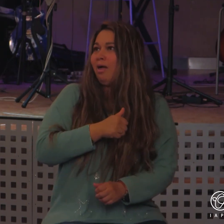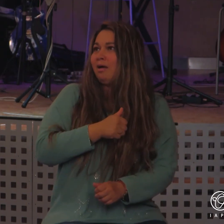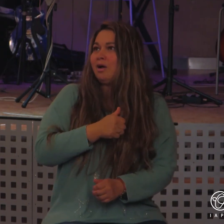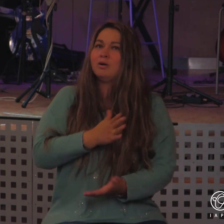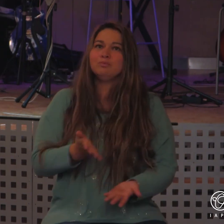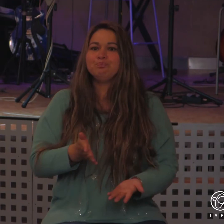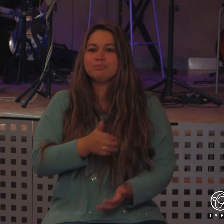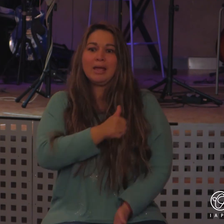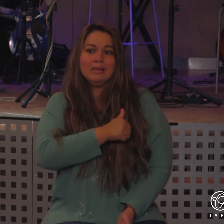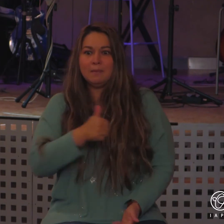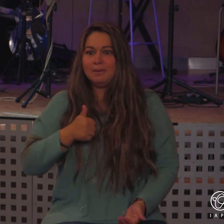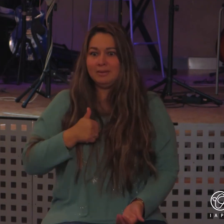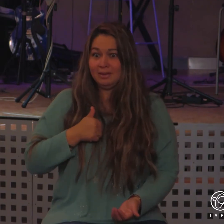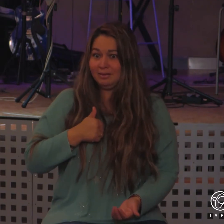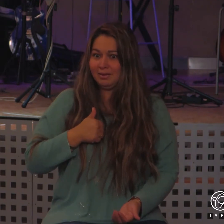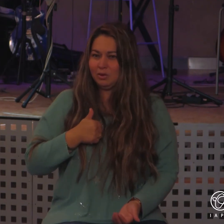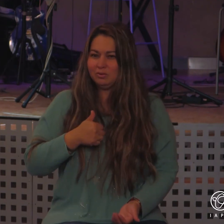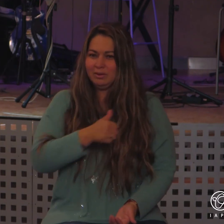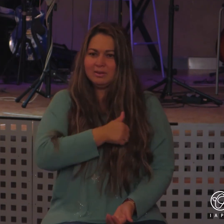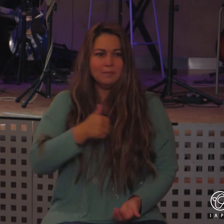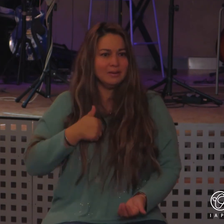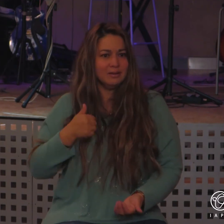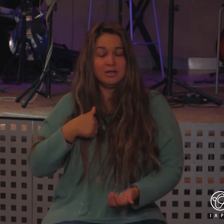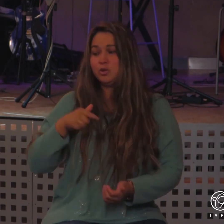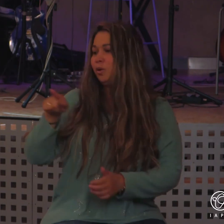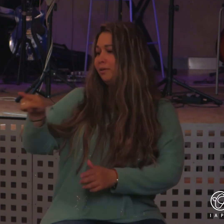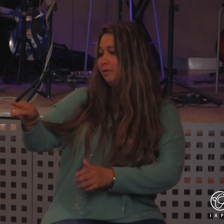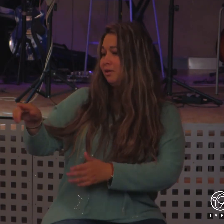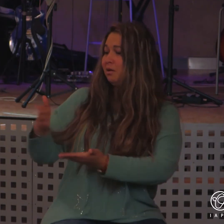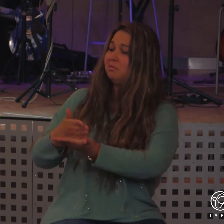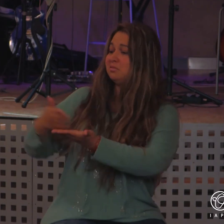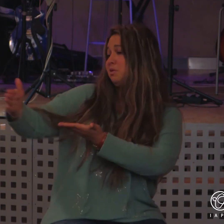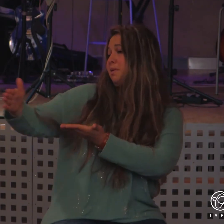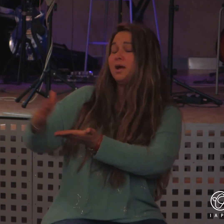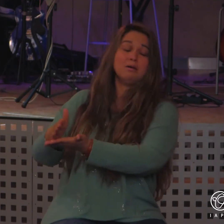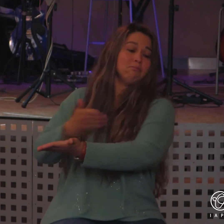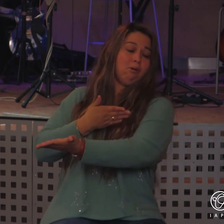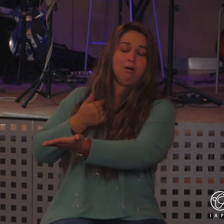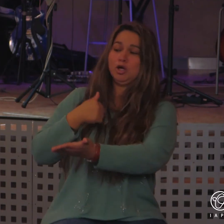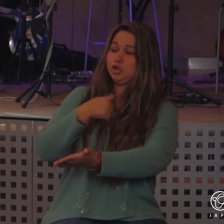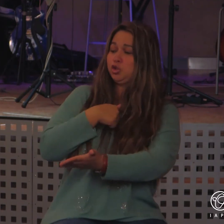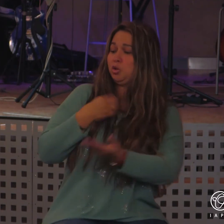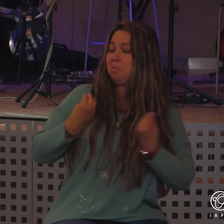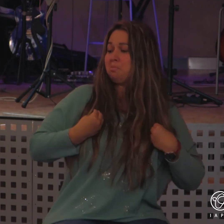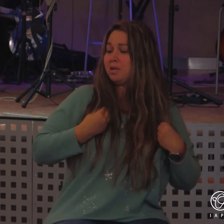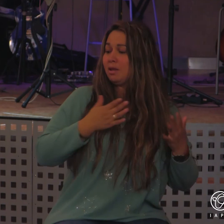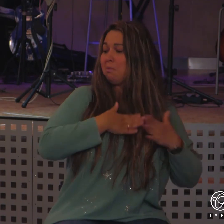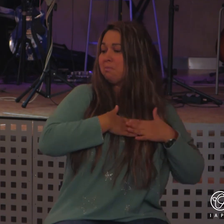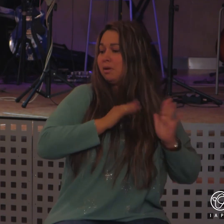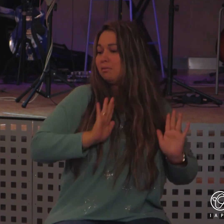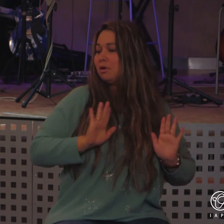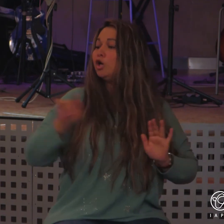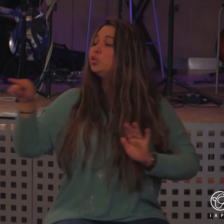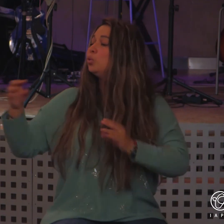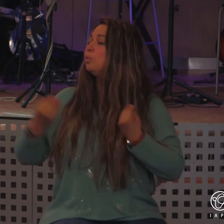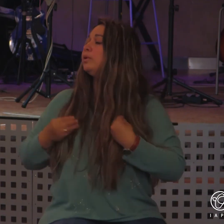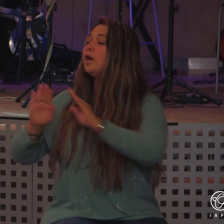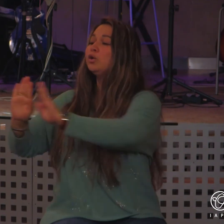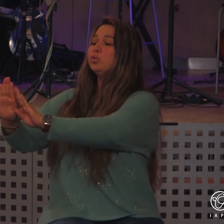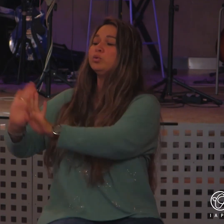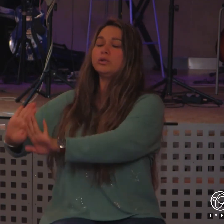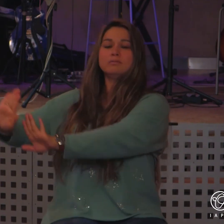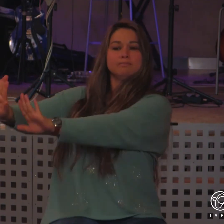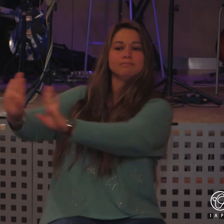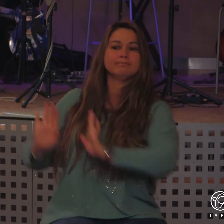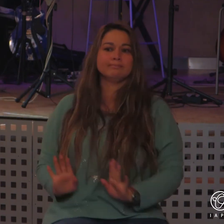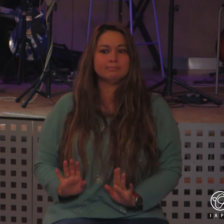Queremos ser independientes, yo, no depender de nadie. Yo, conmigo mismo y funcionar. Y eso es uno de los